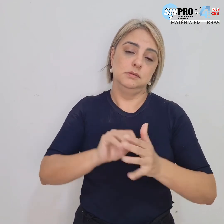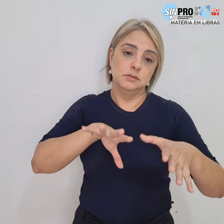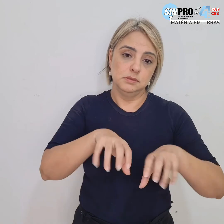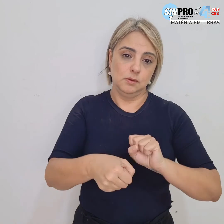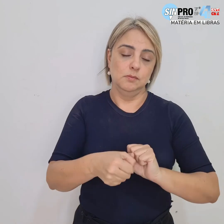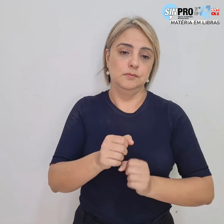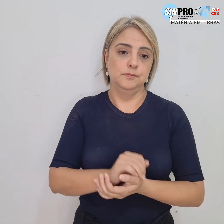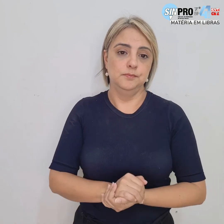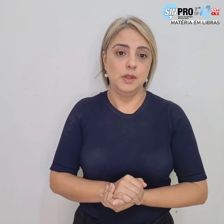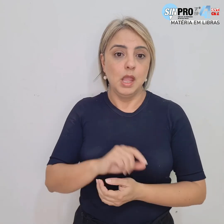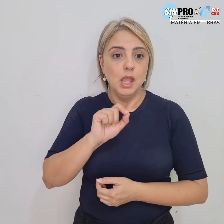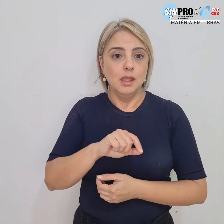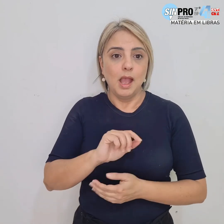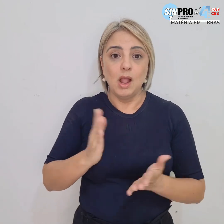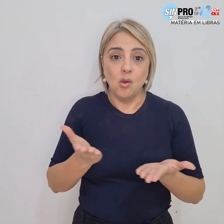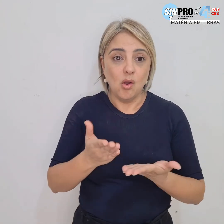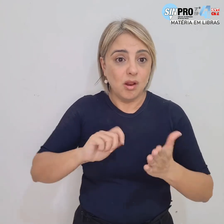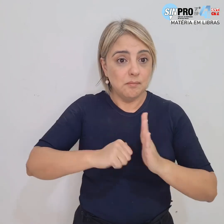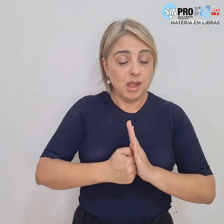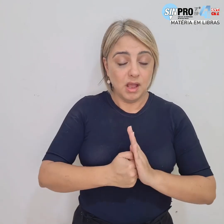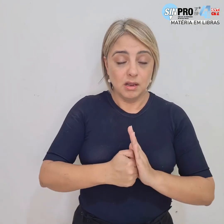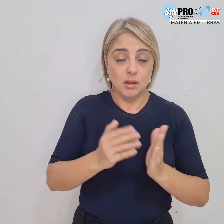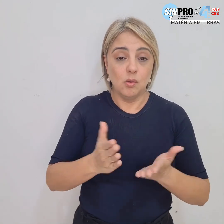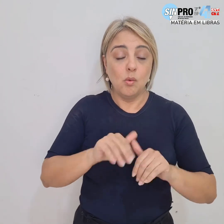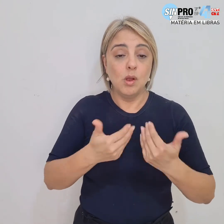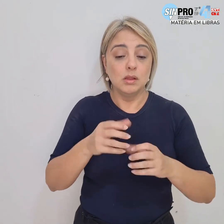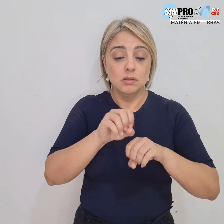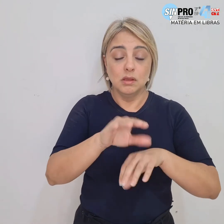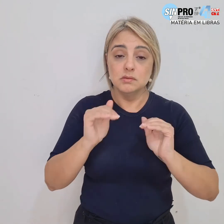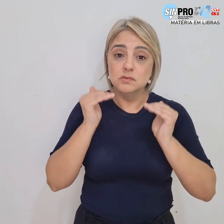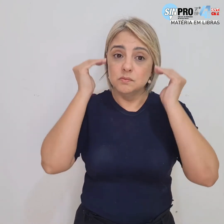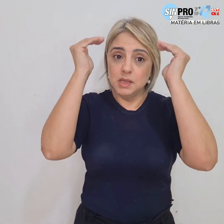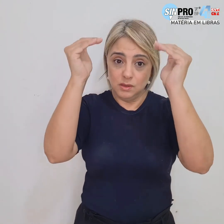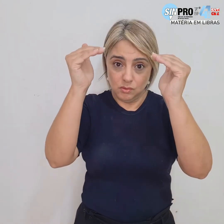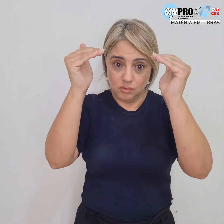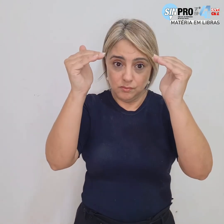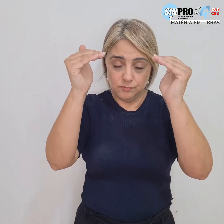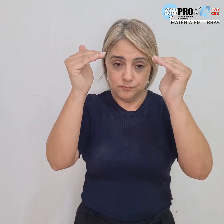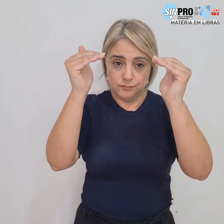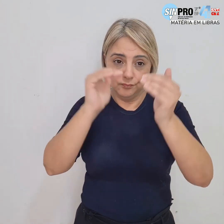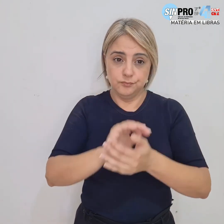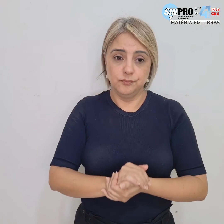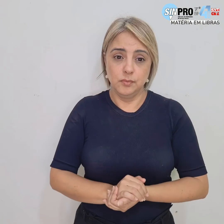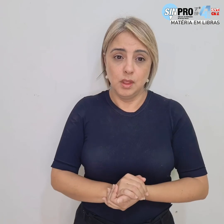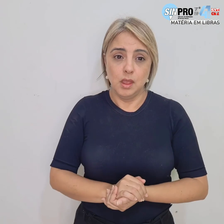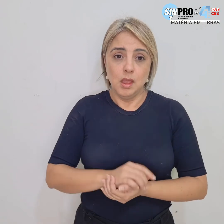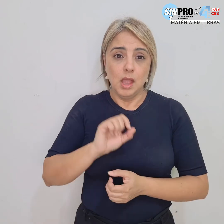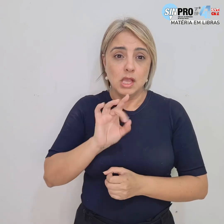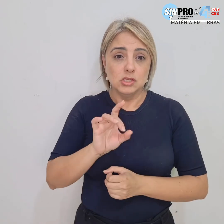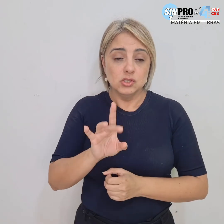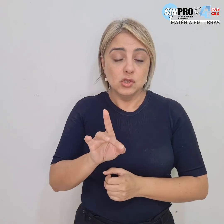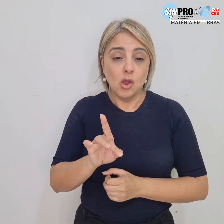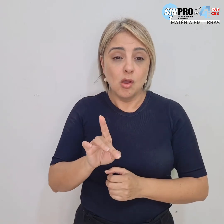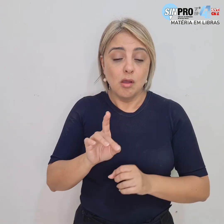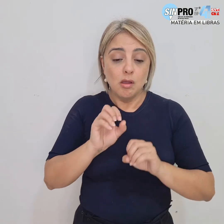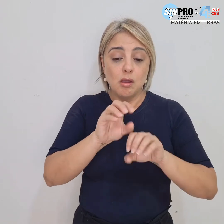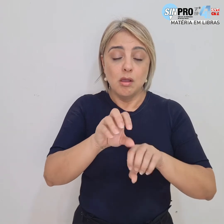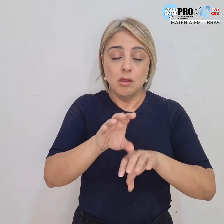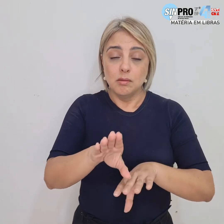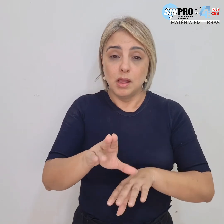Isso tudo fica vedado à medida que a educação superior se torna um bem privado, diz Cláudia